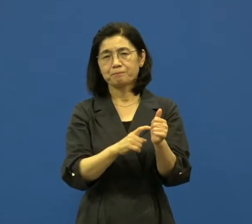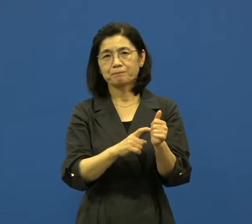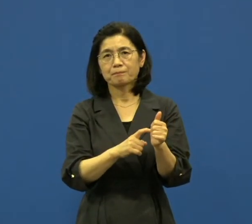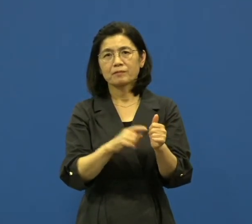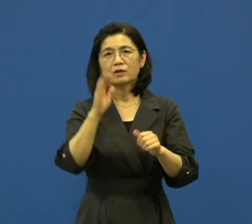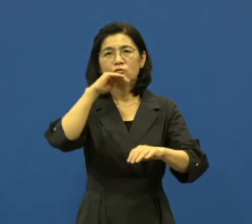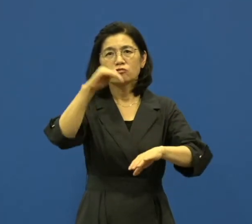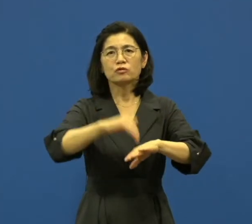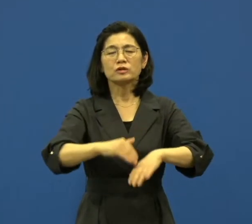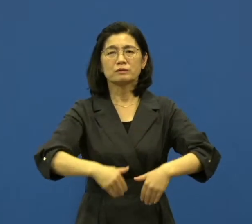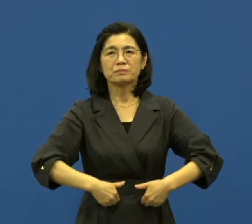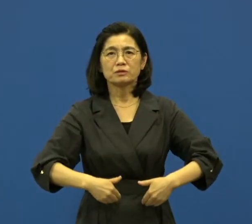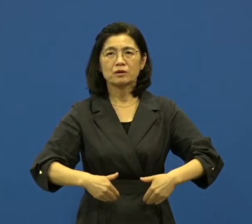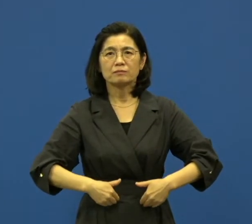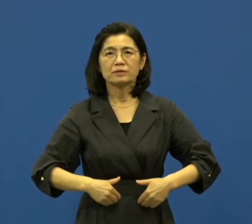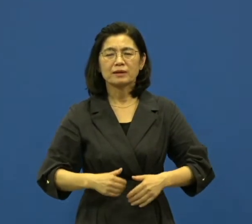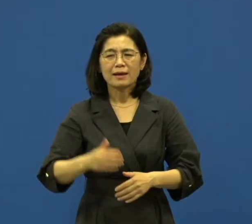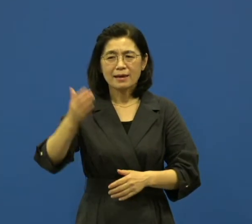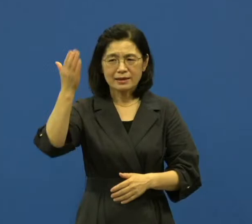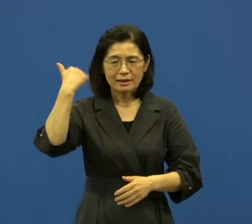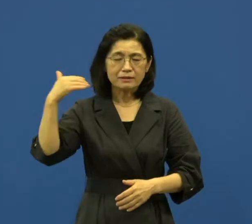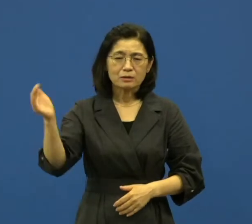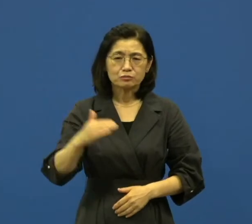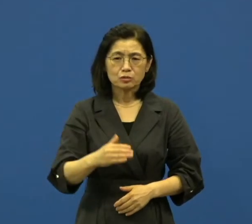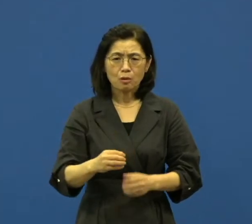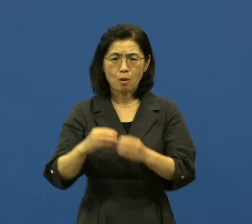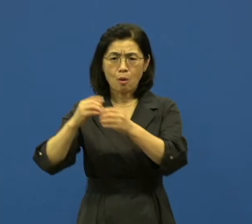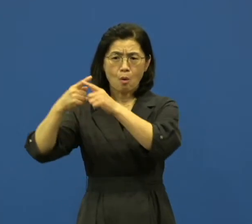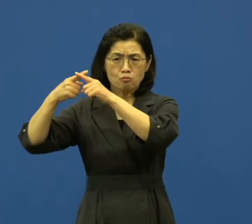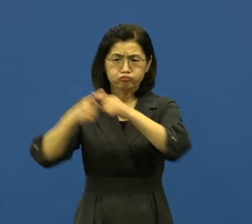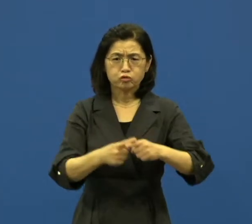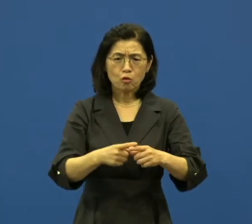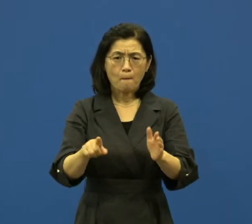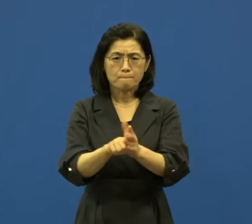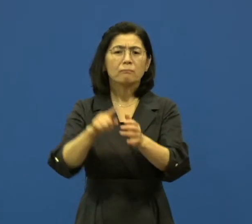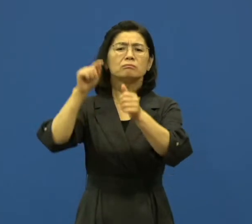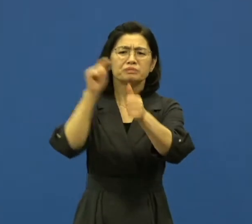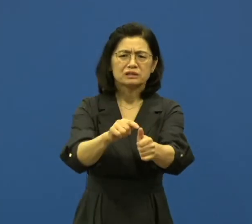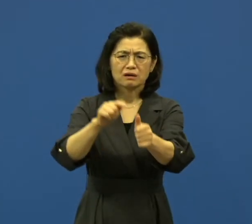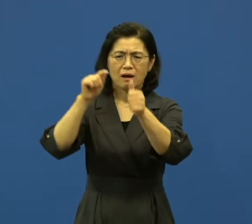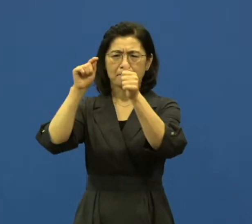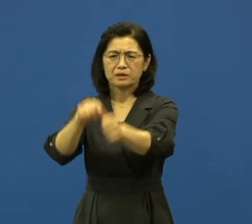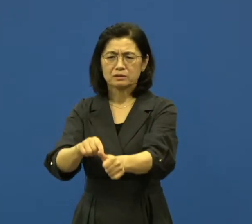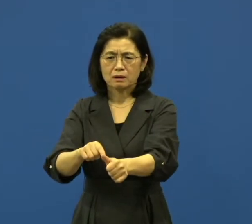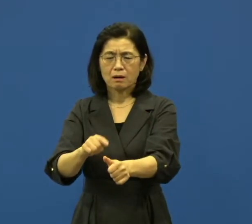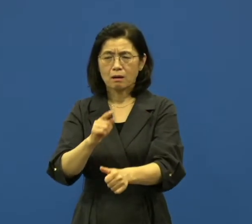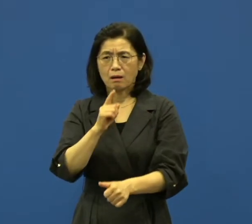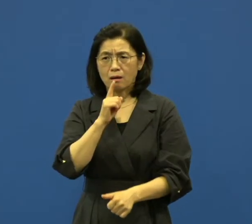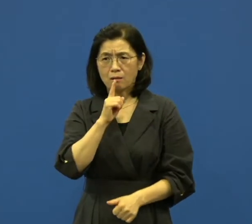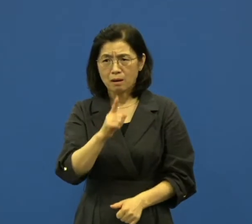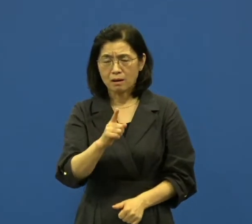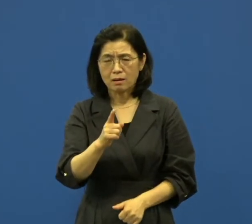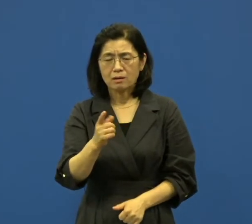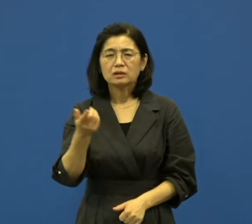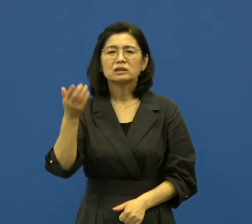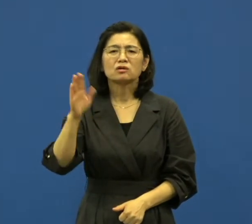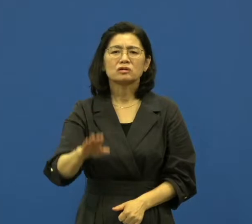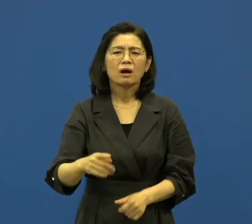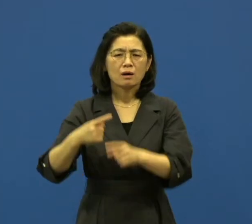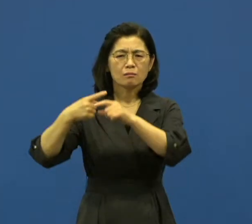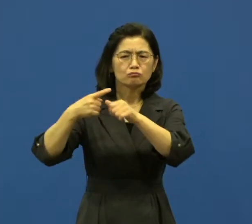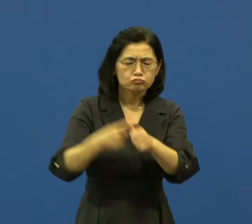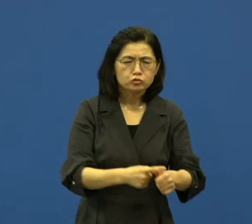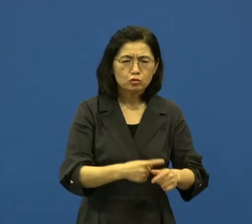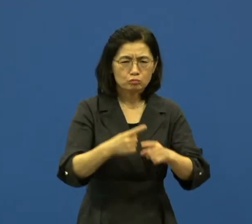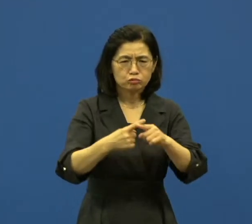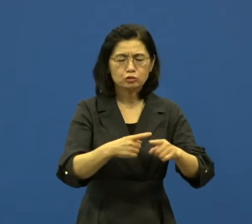우리는 그동안 무조건 믿으라는 말을 많이 들어왔습니다. 무조건 믿는 것이 좋아 보이지만 자칫하면 허약한 믿음이 될 수가